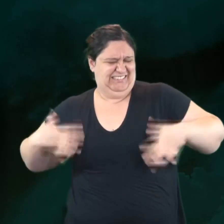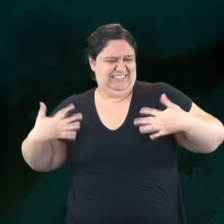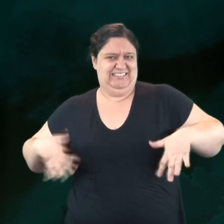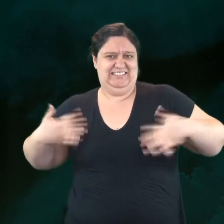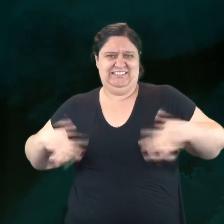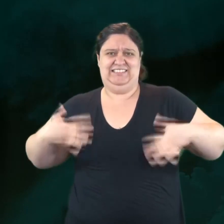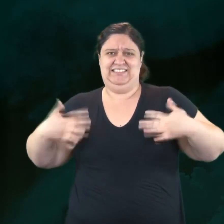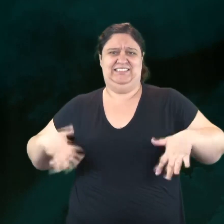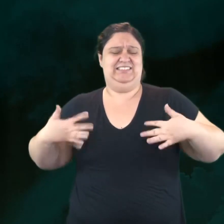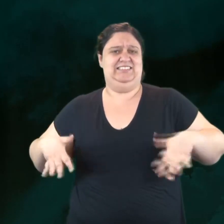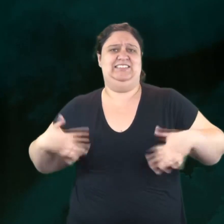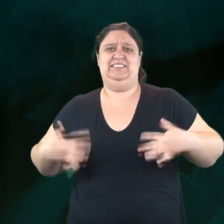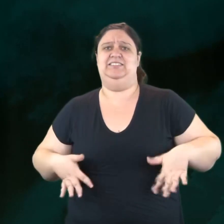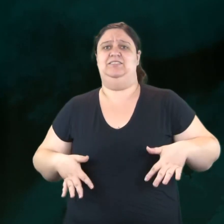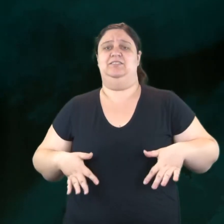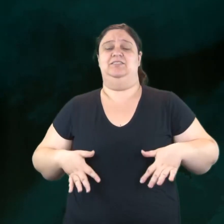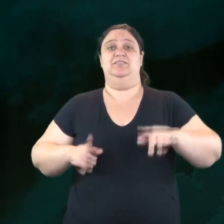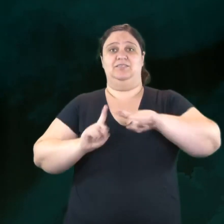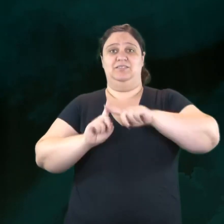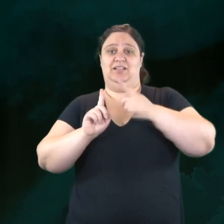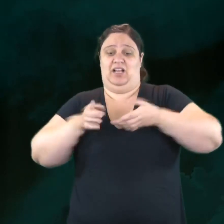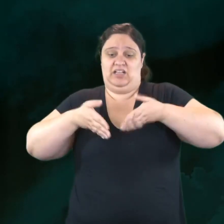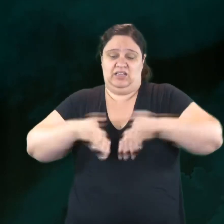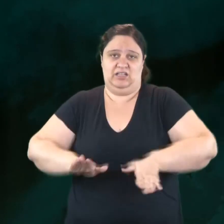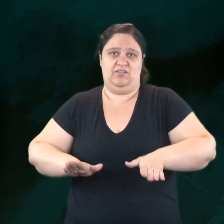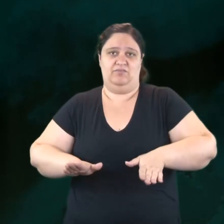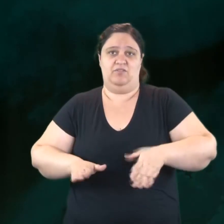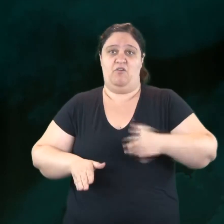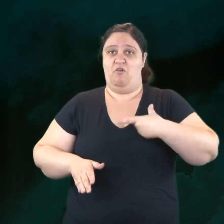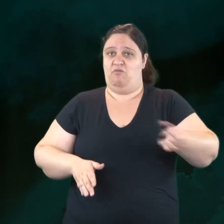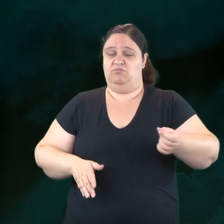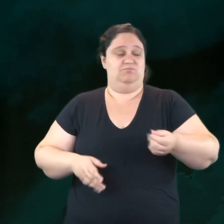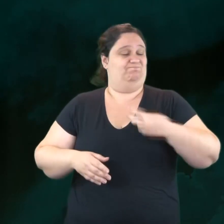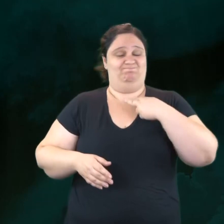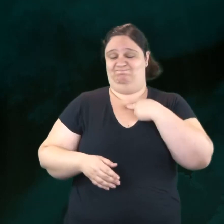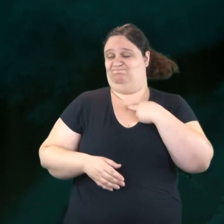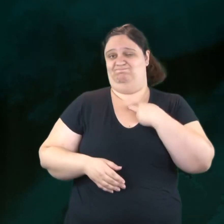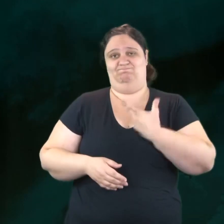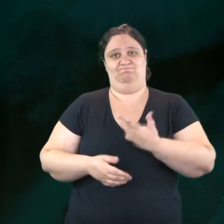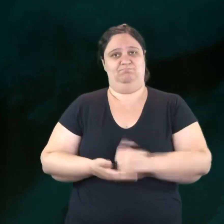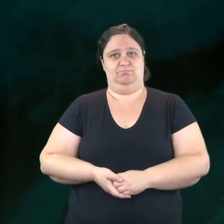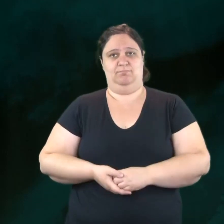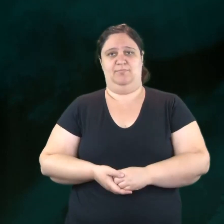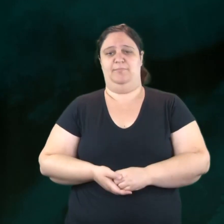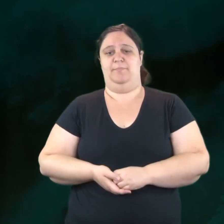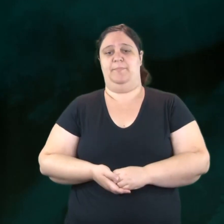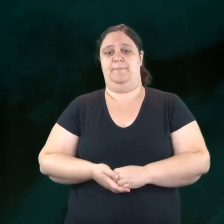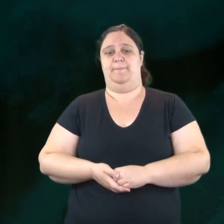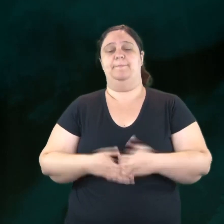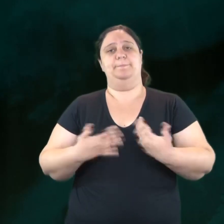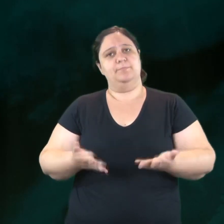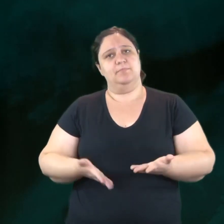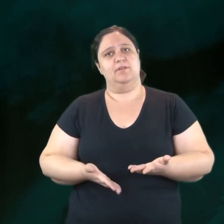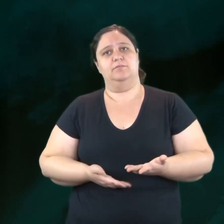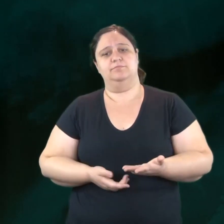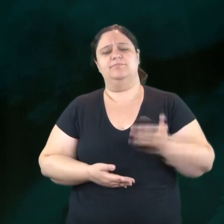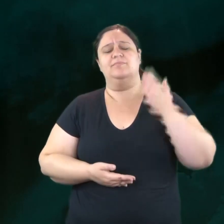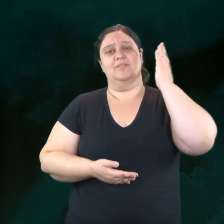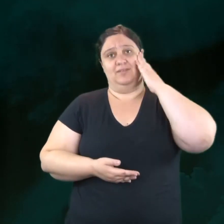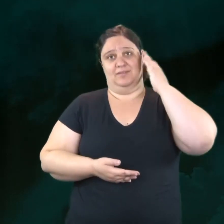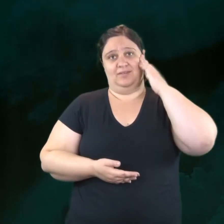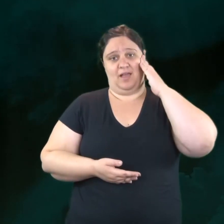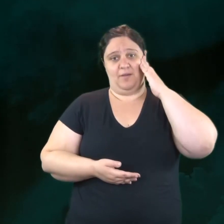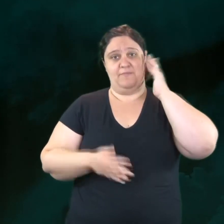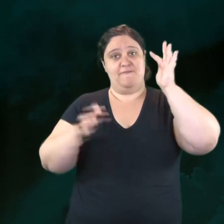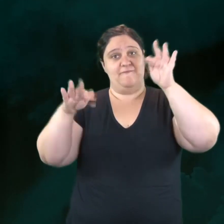de nenhum modo escaparão. Queridos irmãos, vocês sabem que os tempos estão